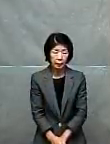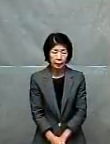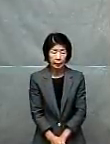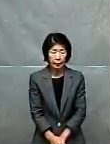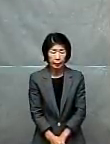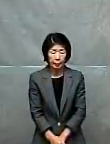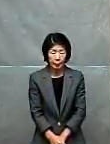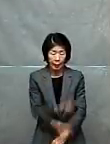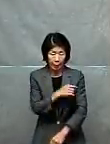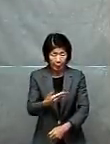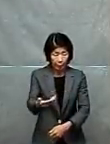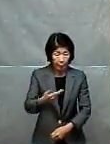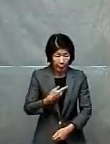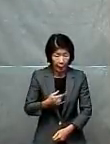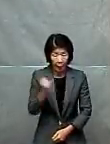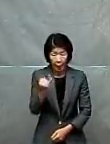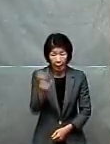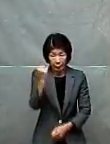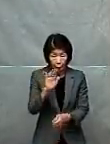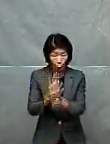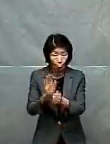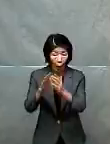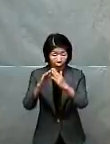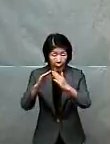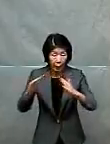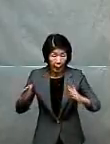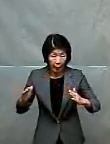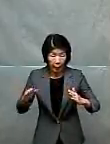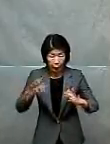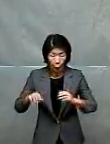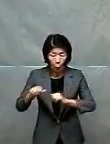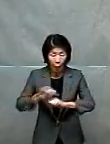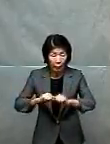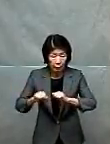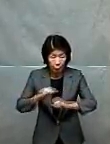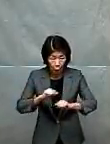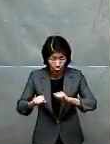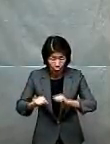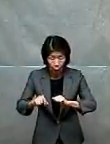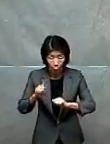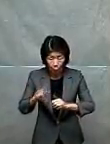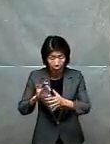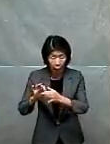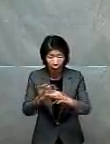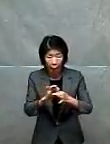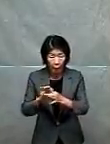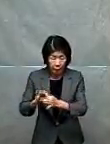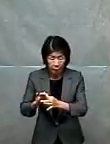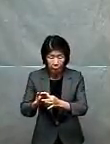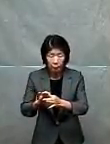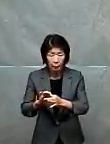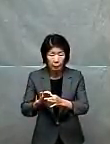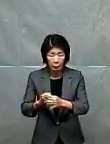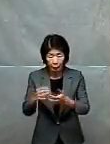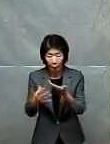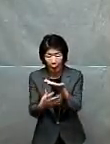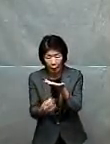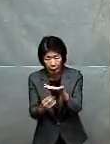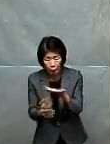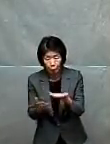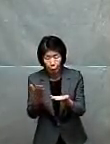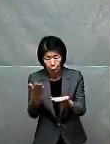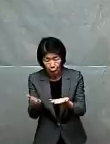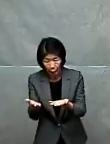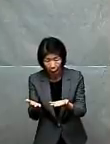要するにその本当に知事の講演会の活動に資するというか関連する印刷物なのか